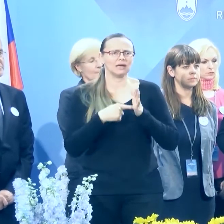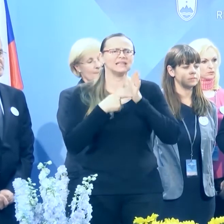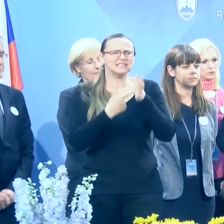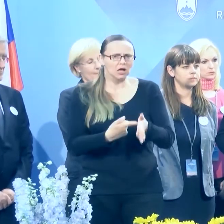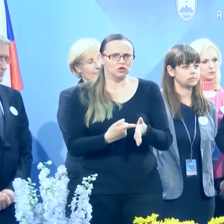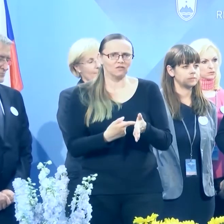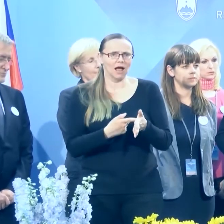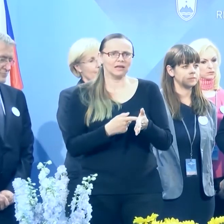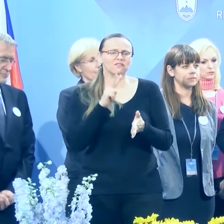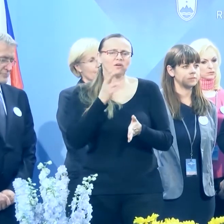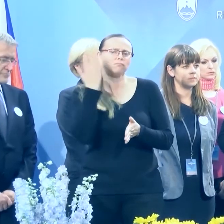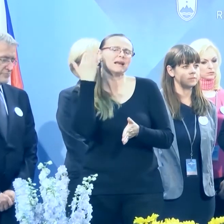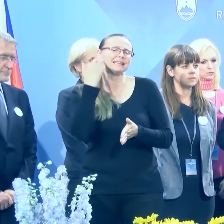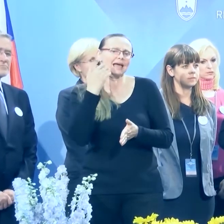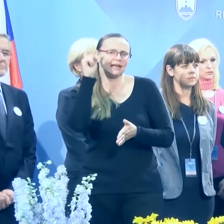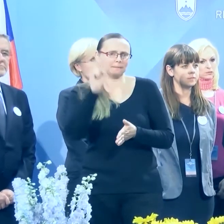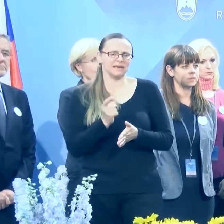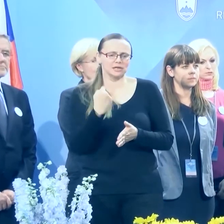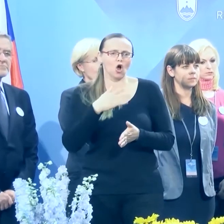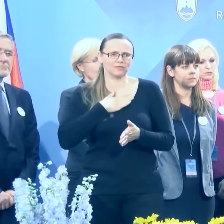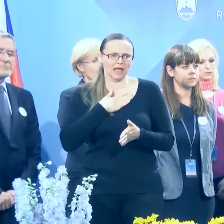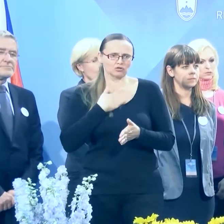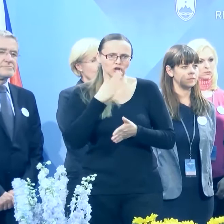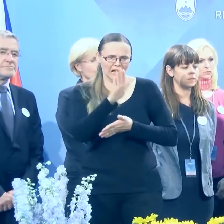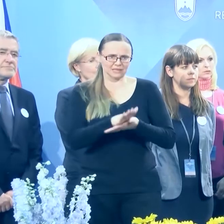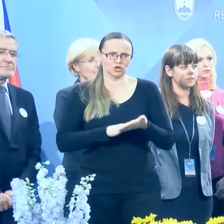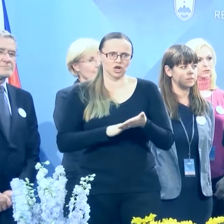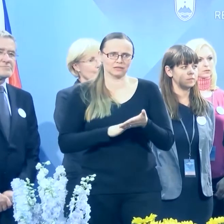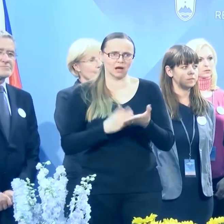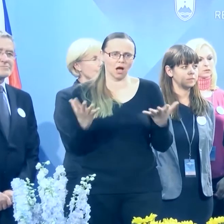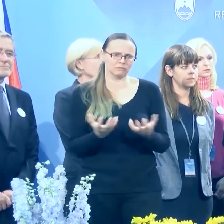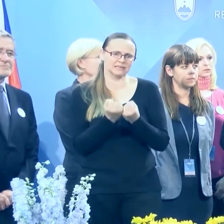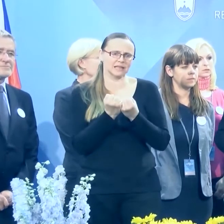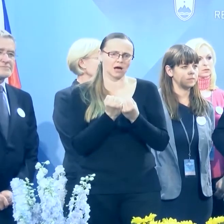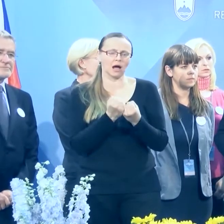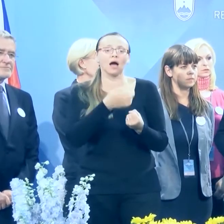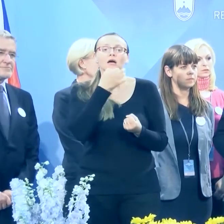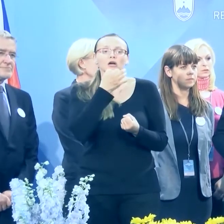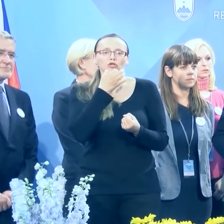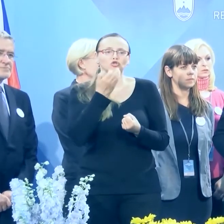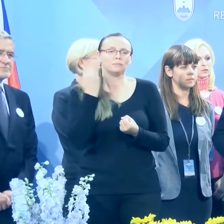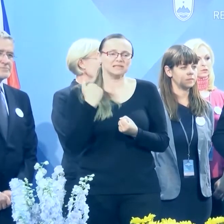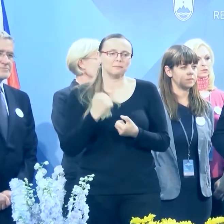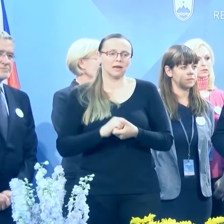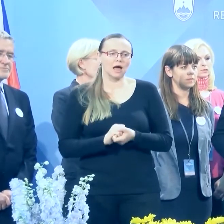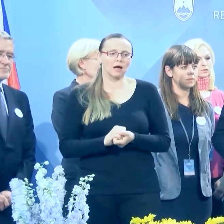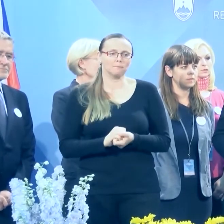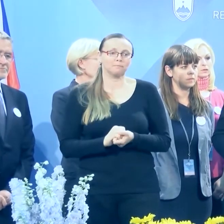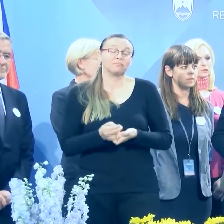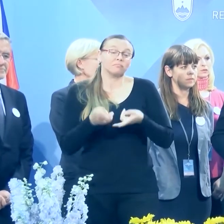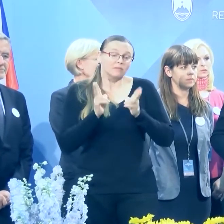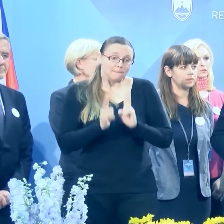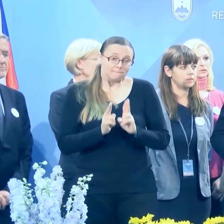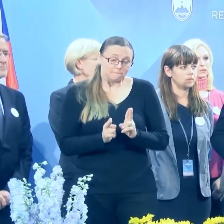izkazovali v preteklih mesecih od našega nastanka. Če bi se bila